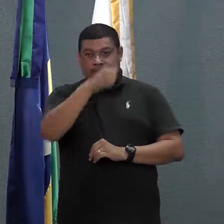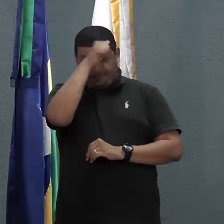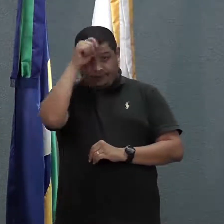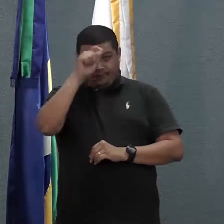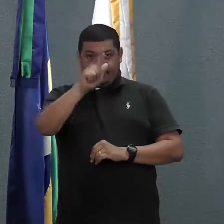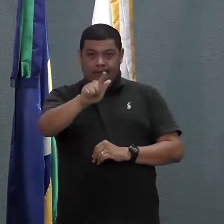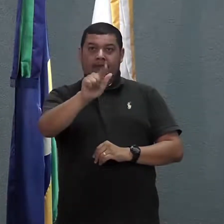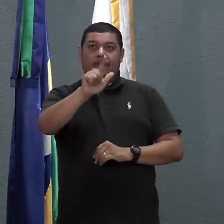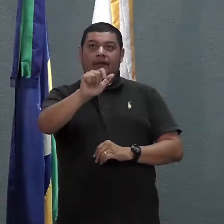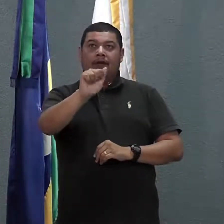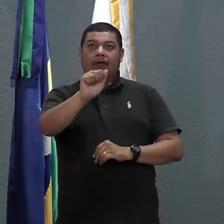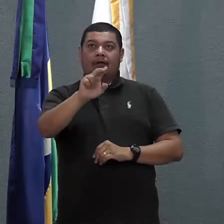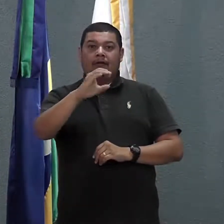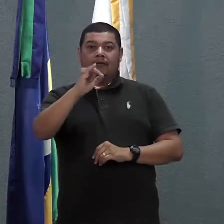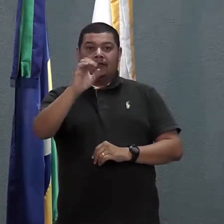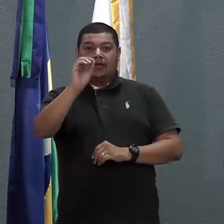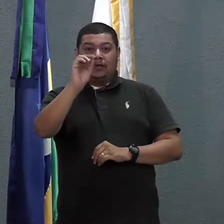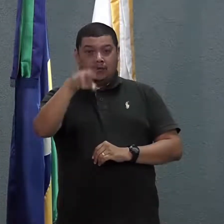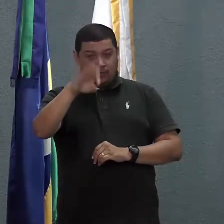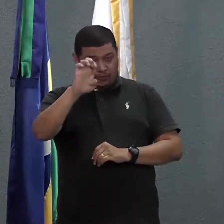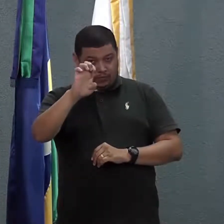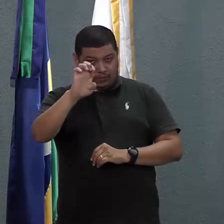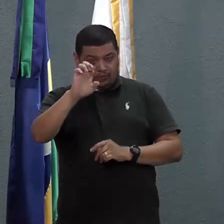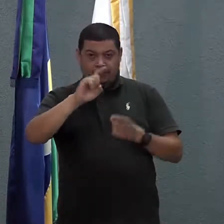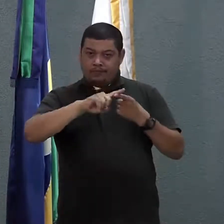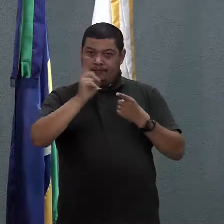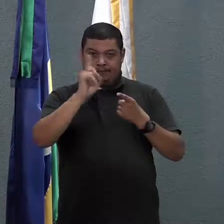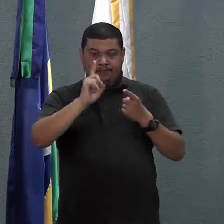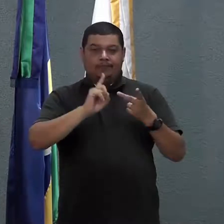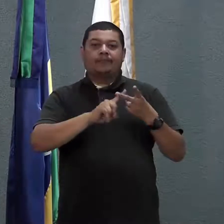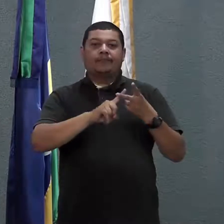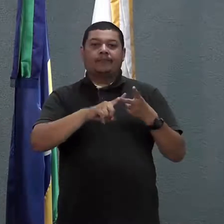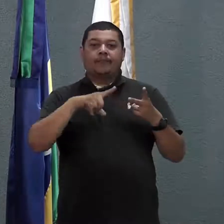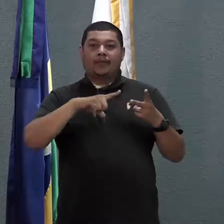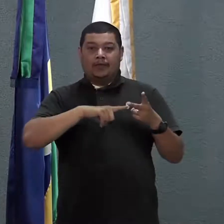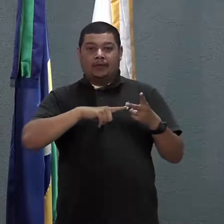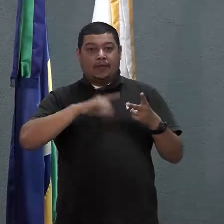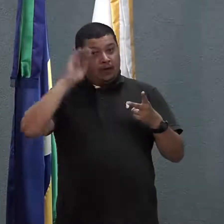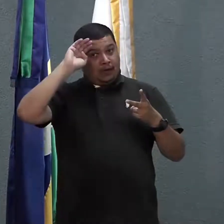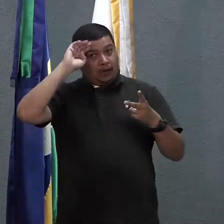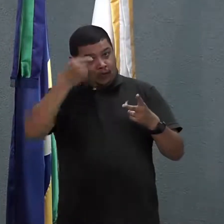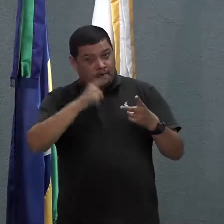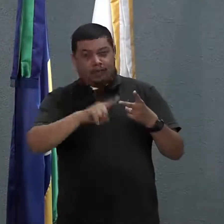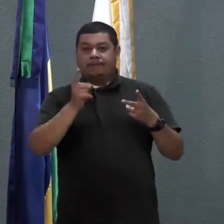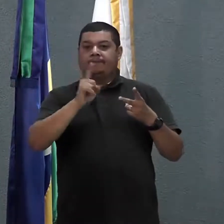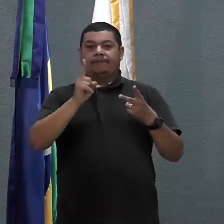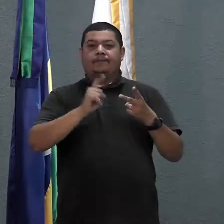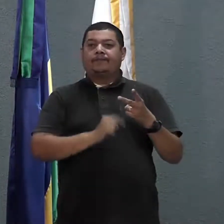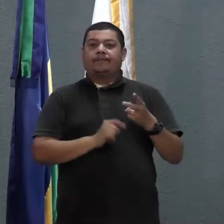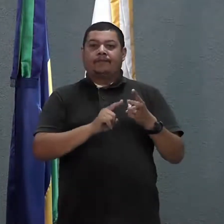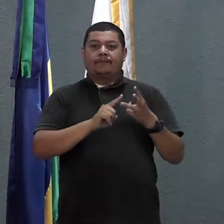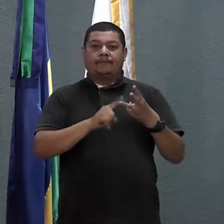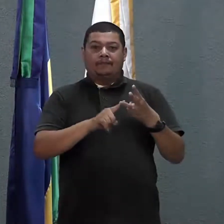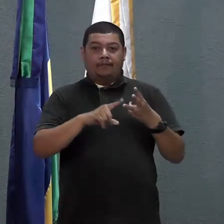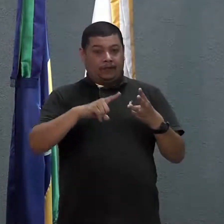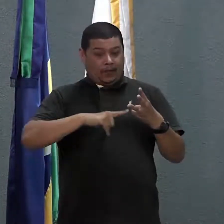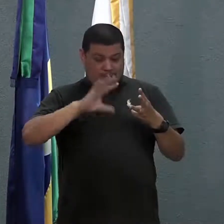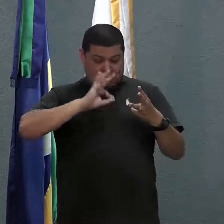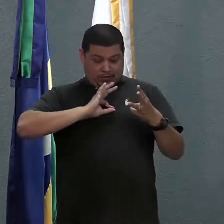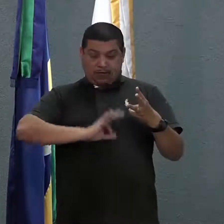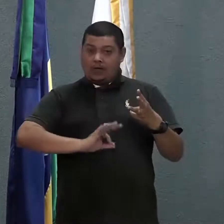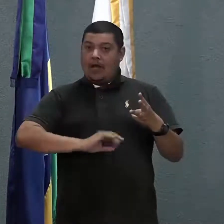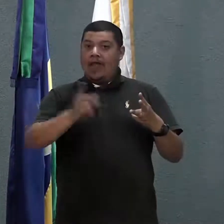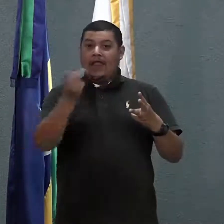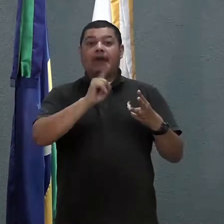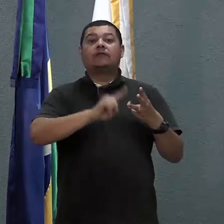que começou os projetos. Não é culpa do prefeito Fúria, não é culpa do padre Franco.